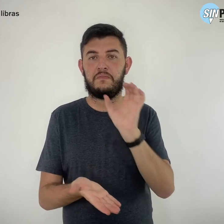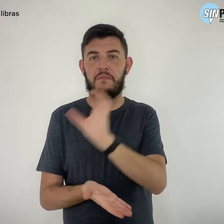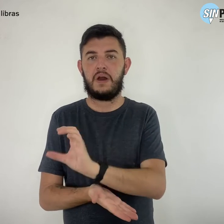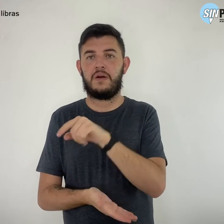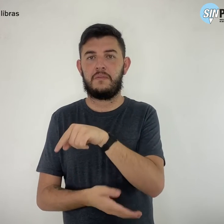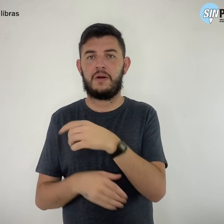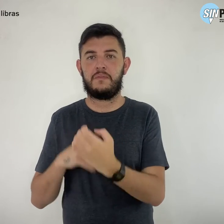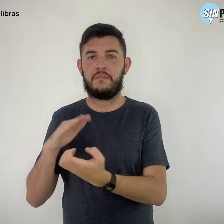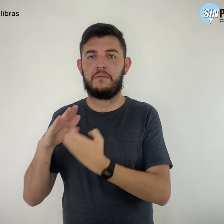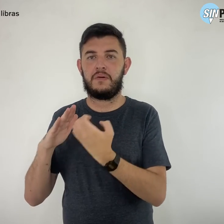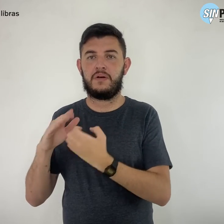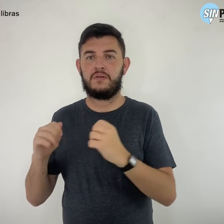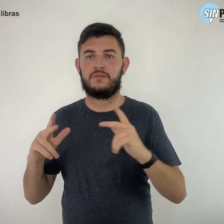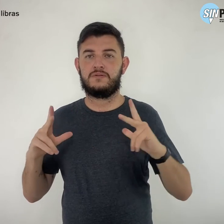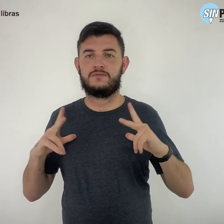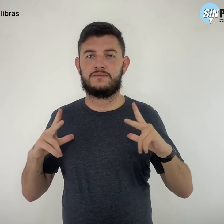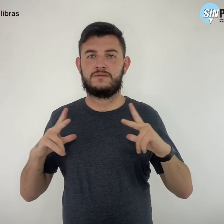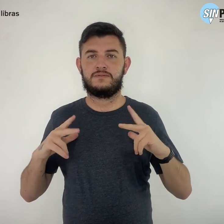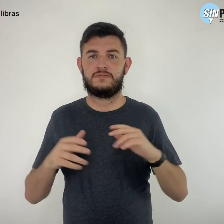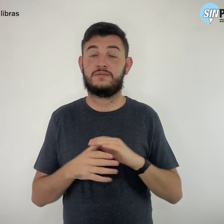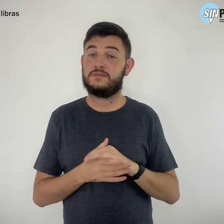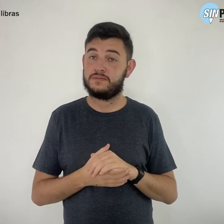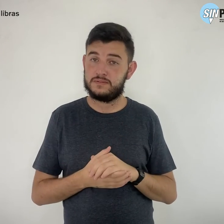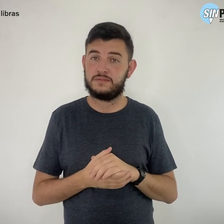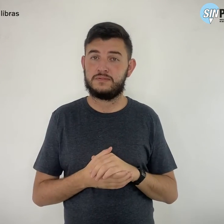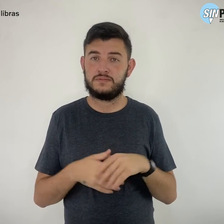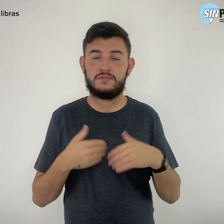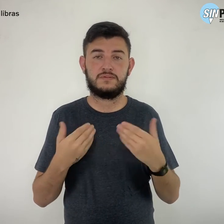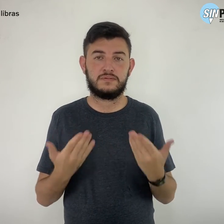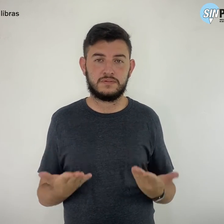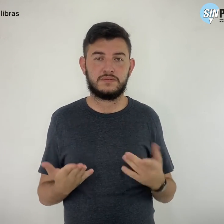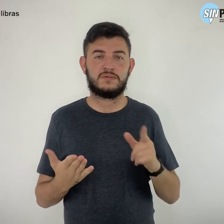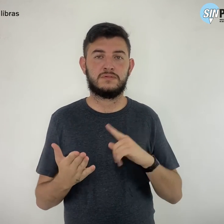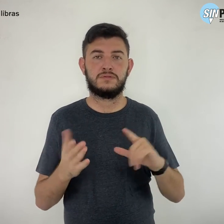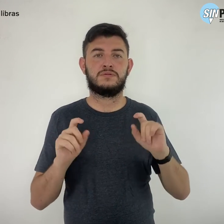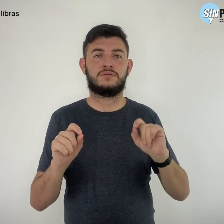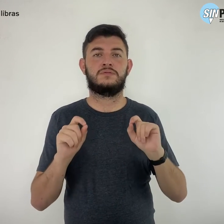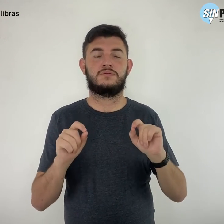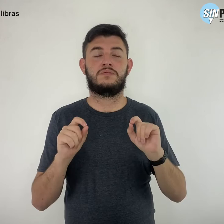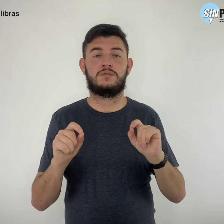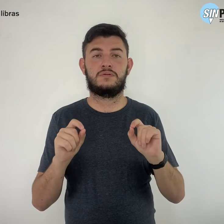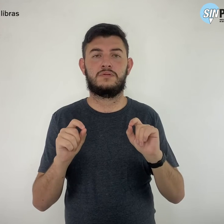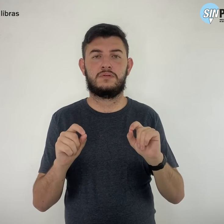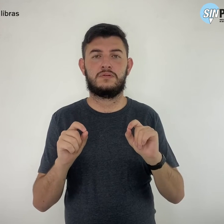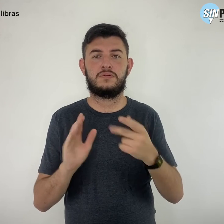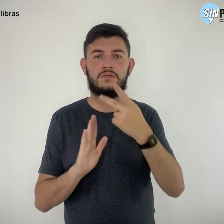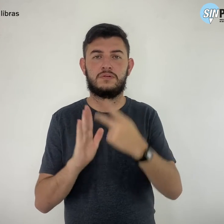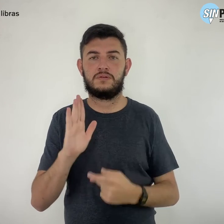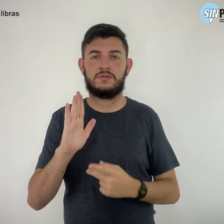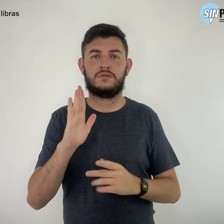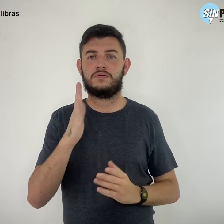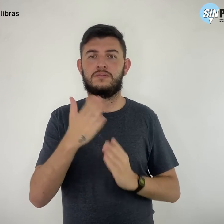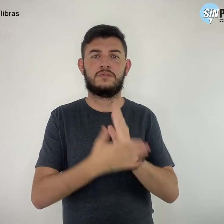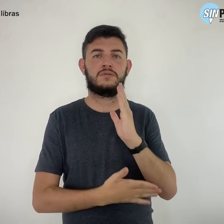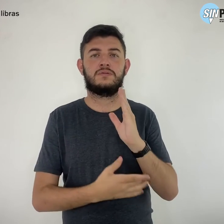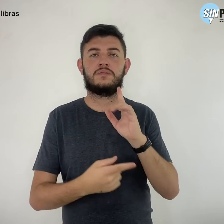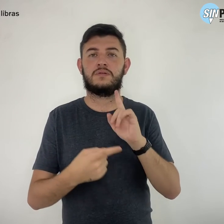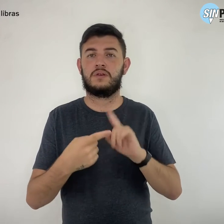privada. Dentre os jabutis aprovados, destacam-se: 1. Venda da folha